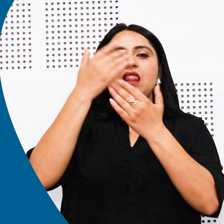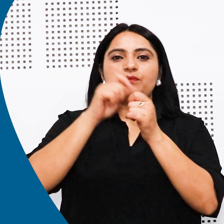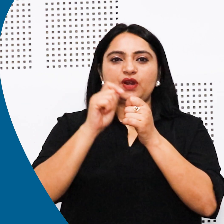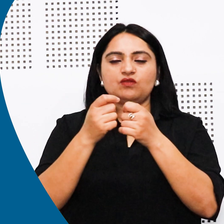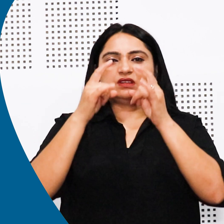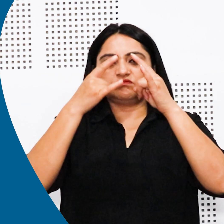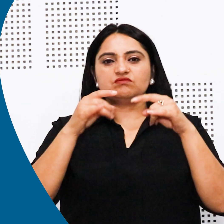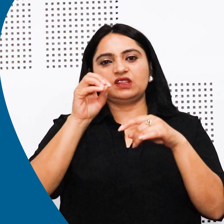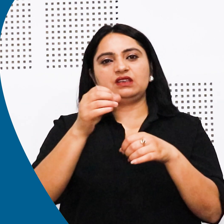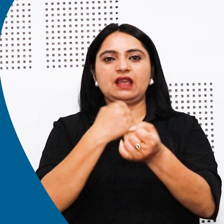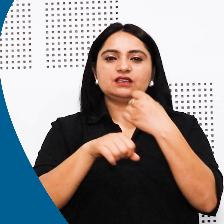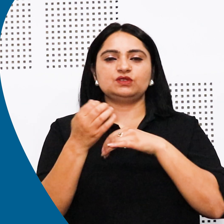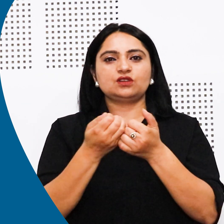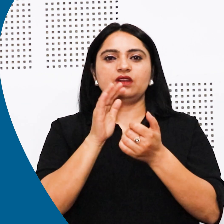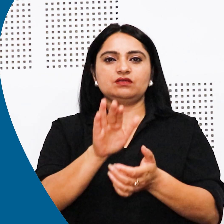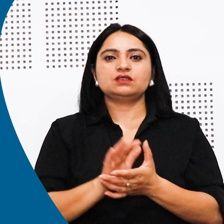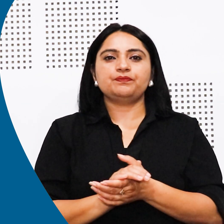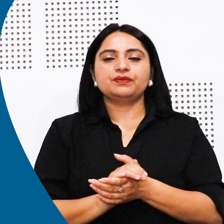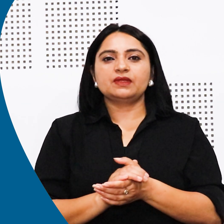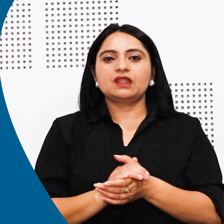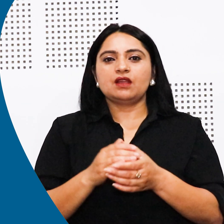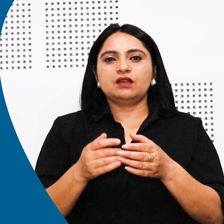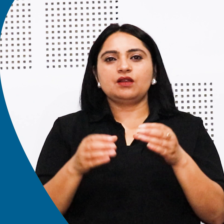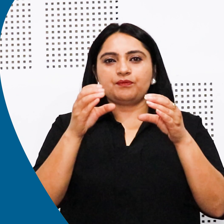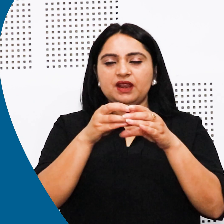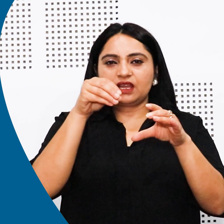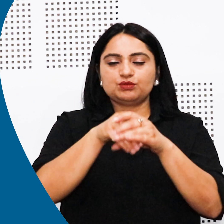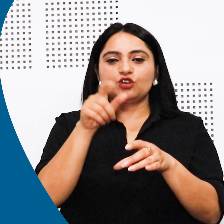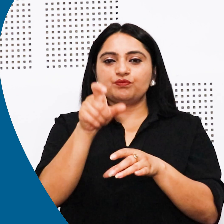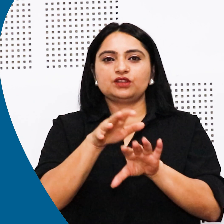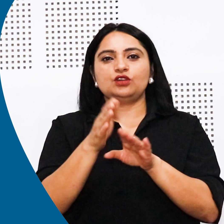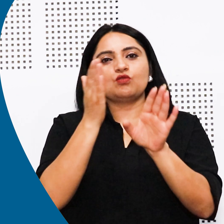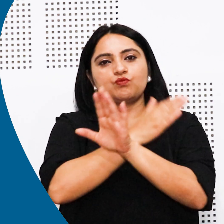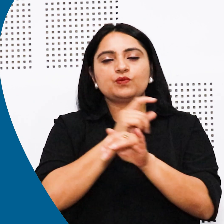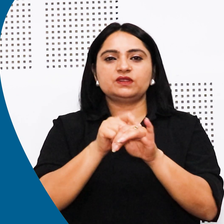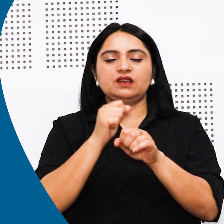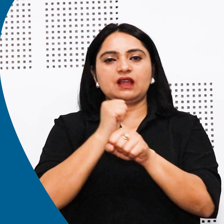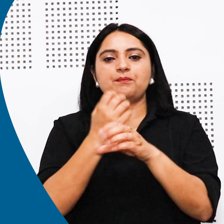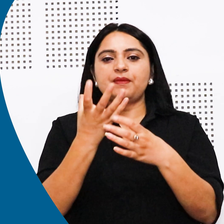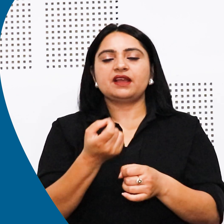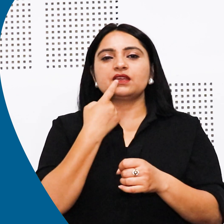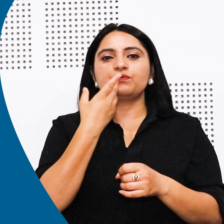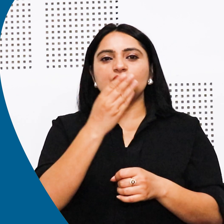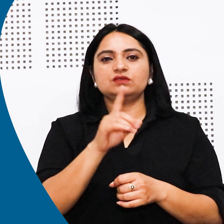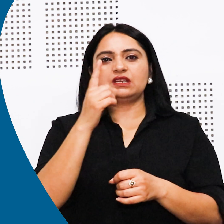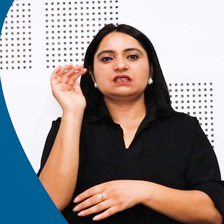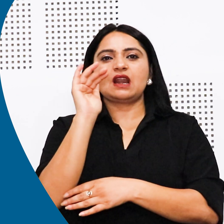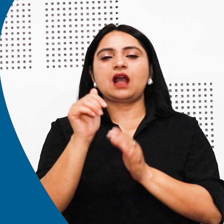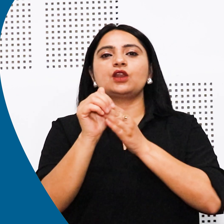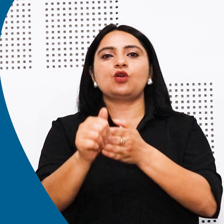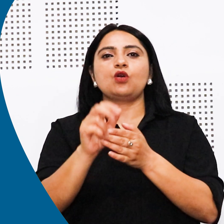लगायतका गतिविधि गरेको जनाएको छ। पालिकावासी भने पूर्व तयारीमा अझै काम गर्नुपर्ने बताउँछन्। एकजना नागरिक